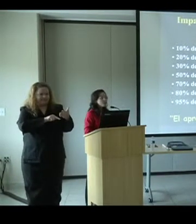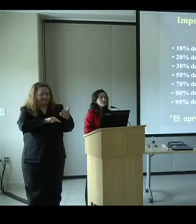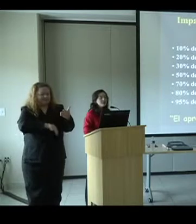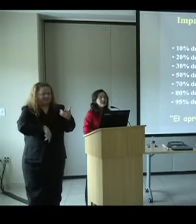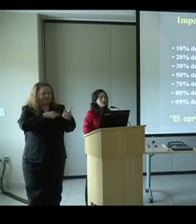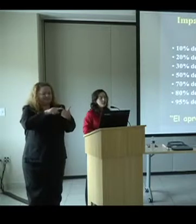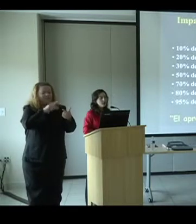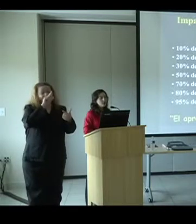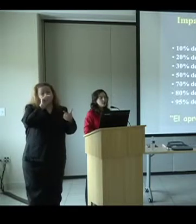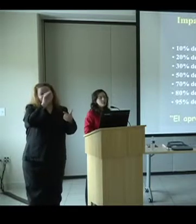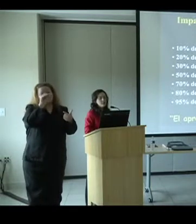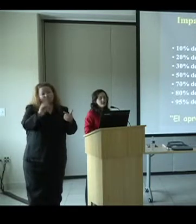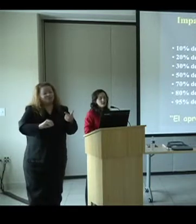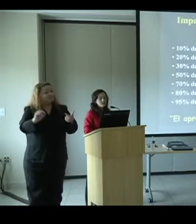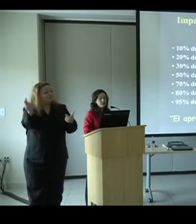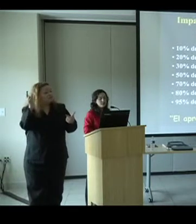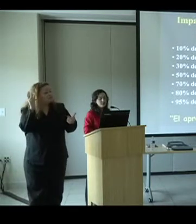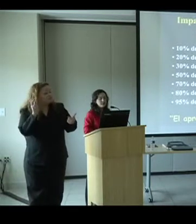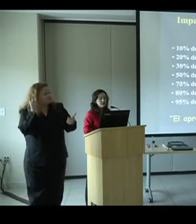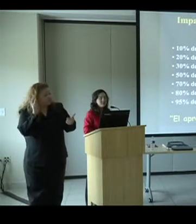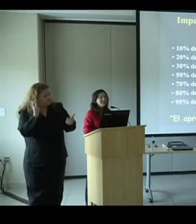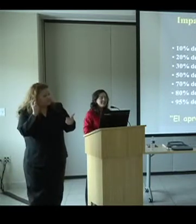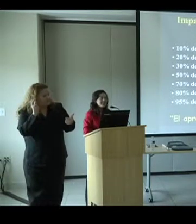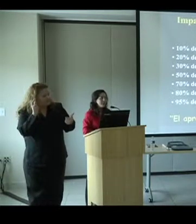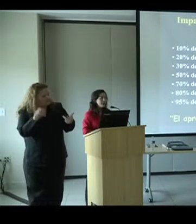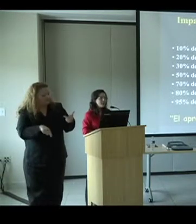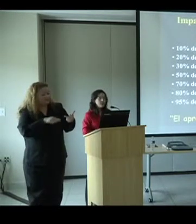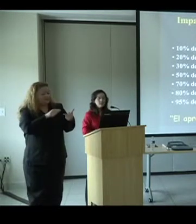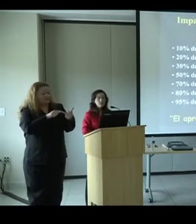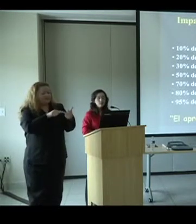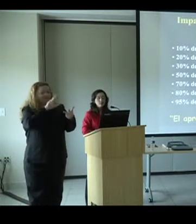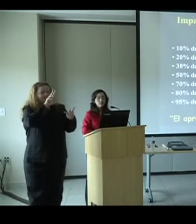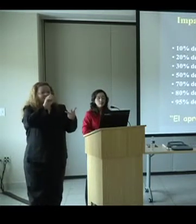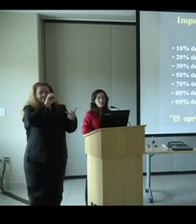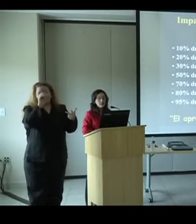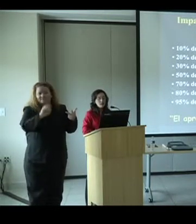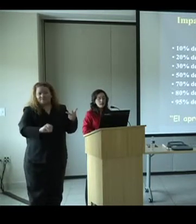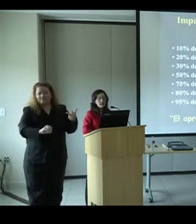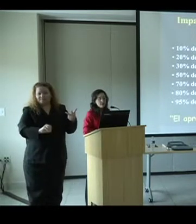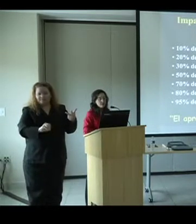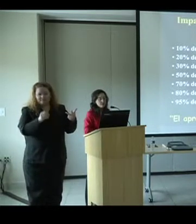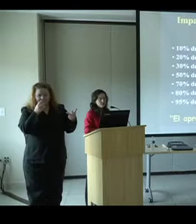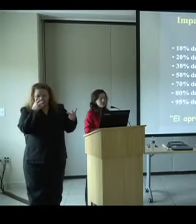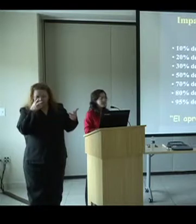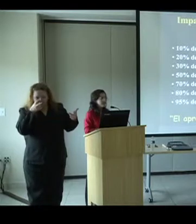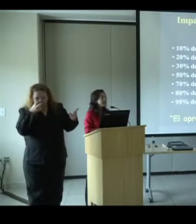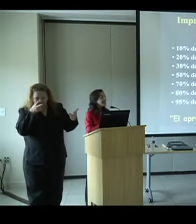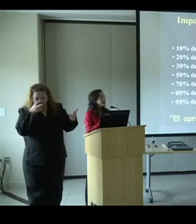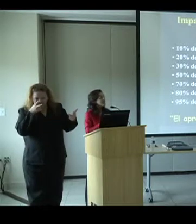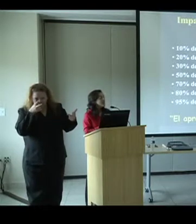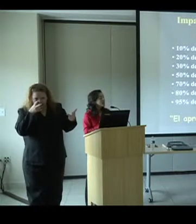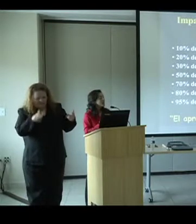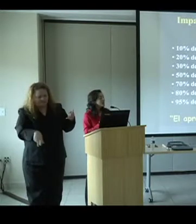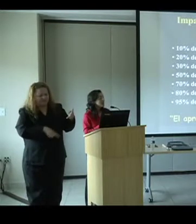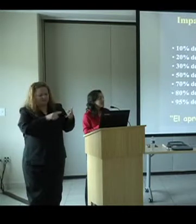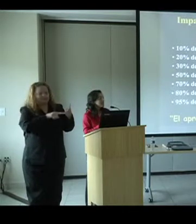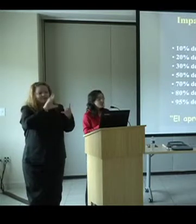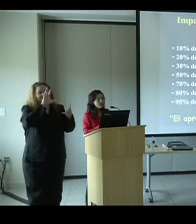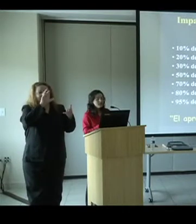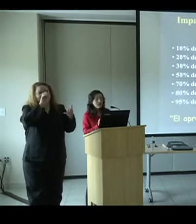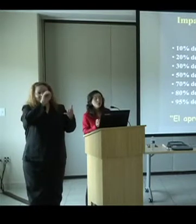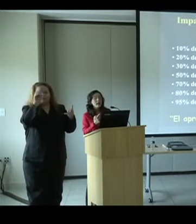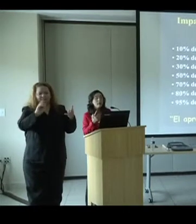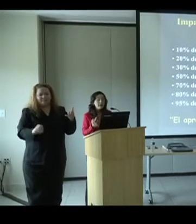20% de lo que escuchamos 30% de lo que vemos 50%